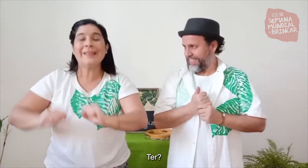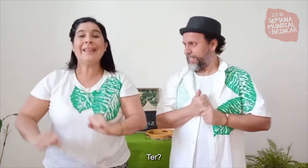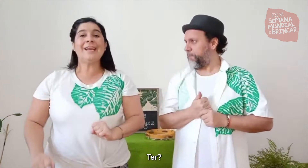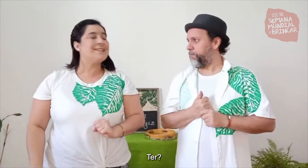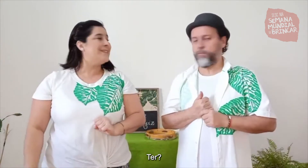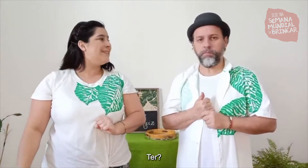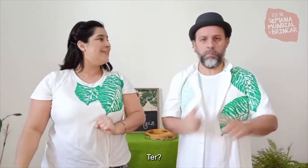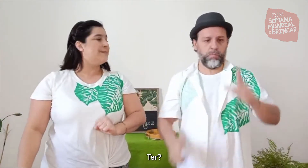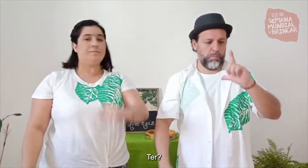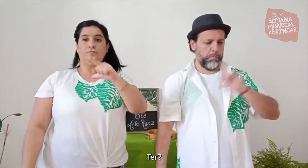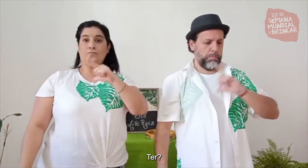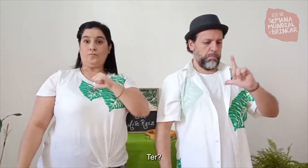Ter.